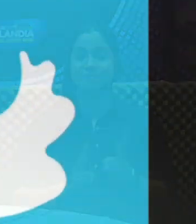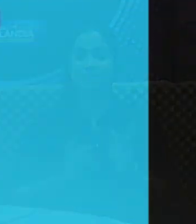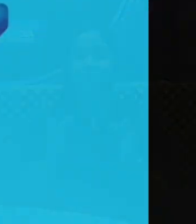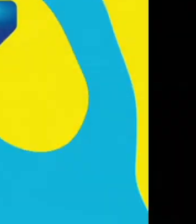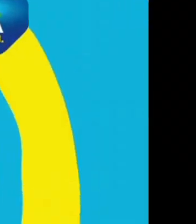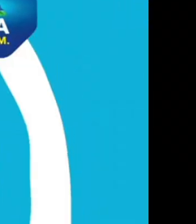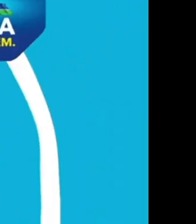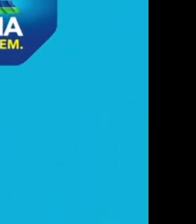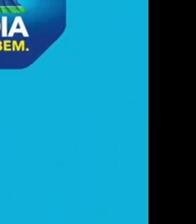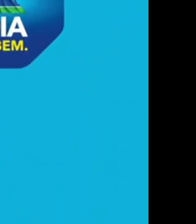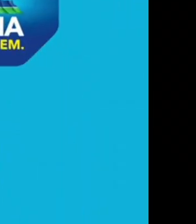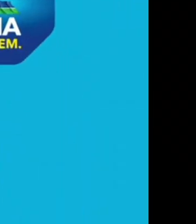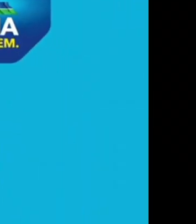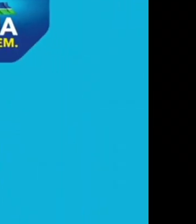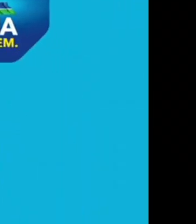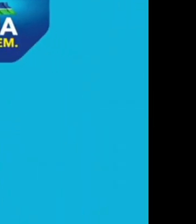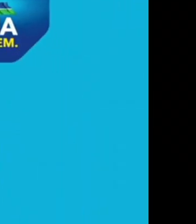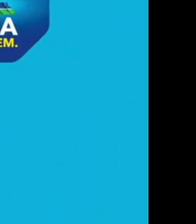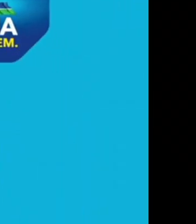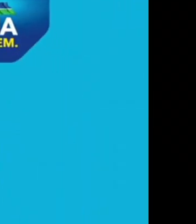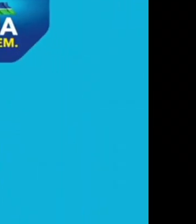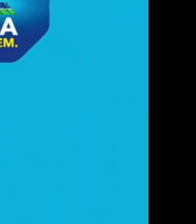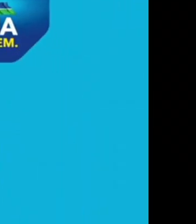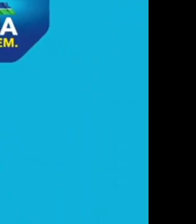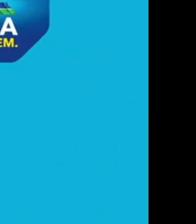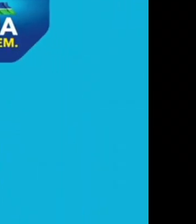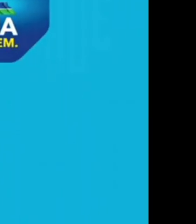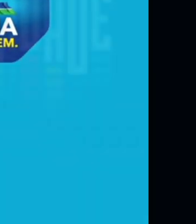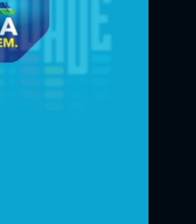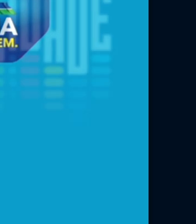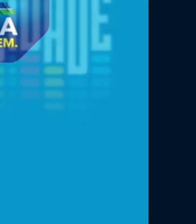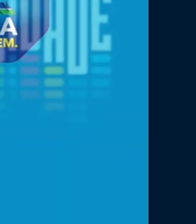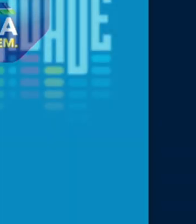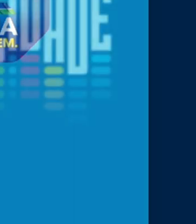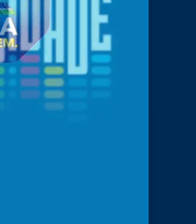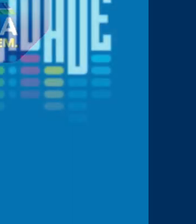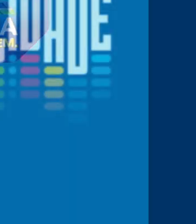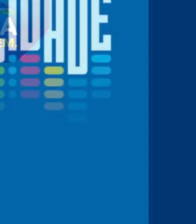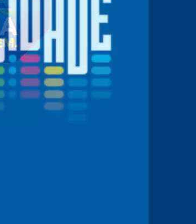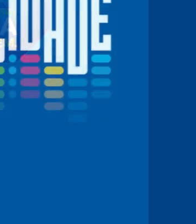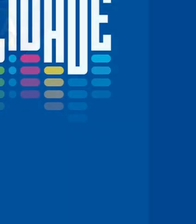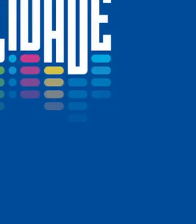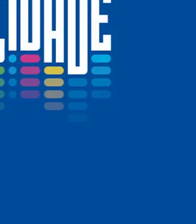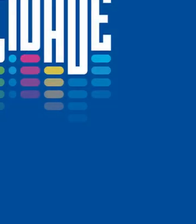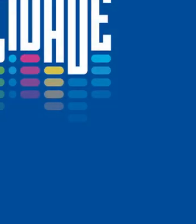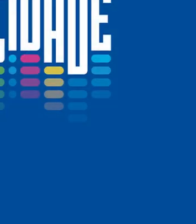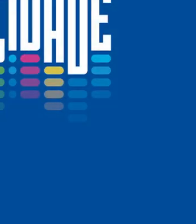Continue conosco no portal da Prefeitura e nas redes sociais.